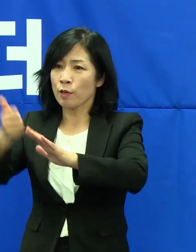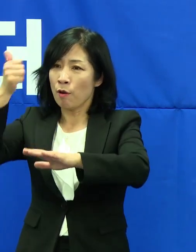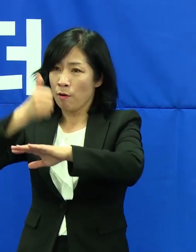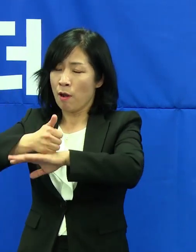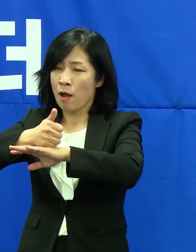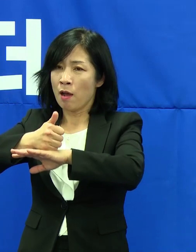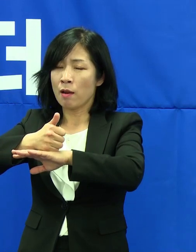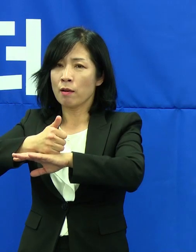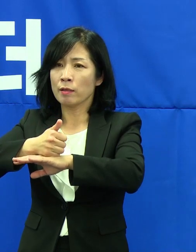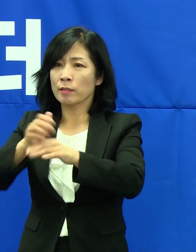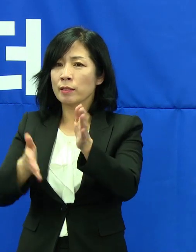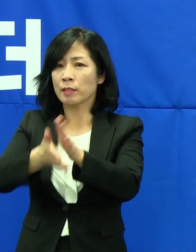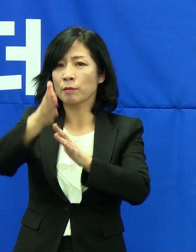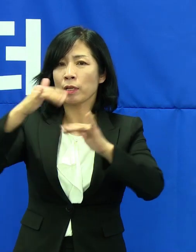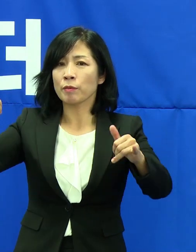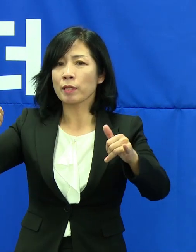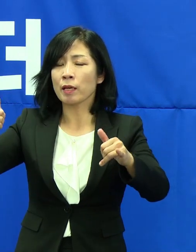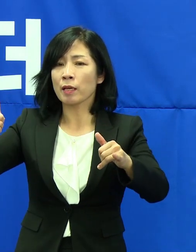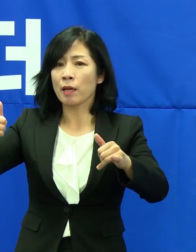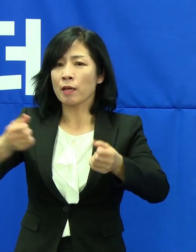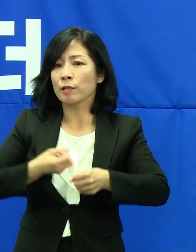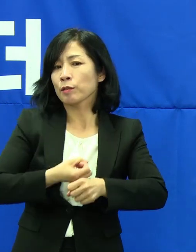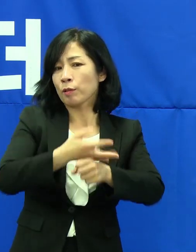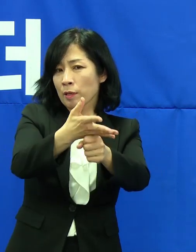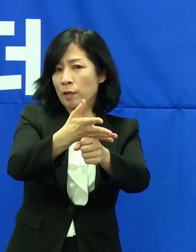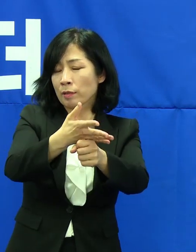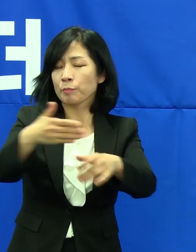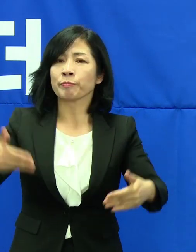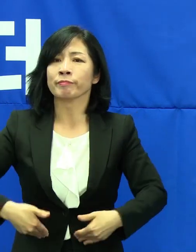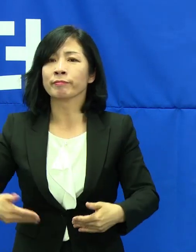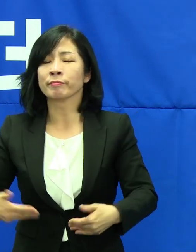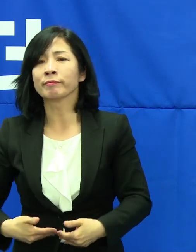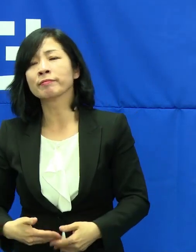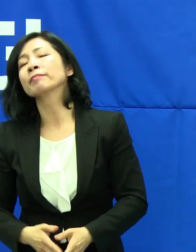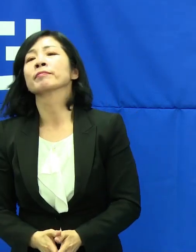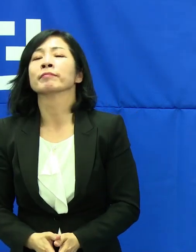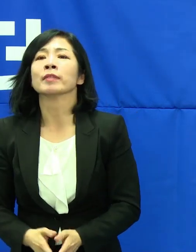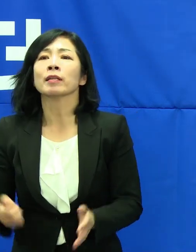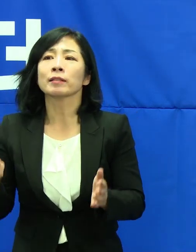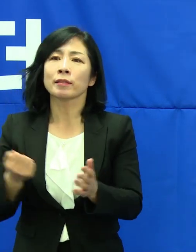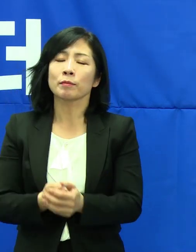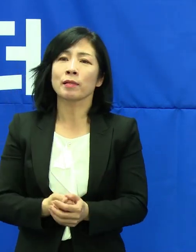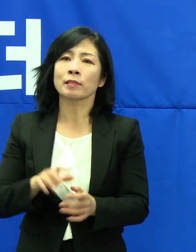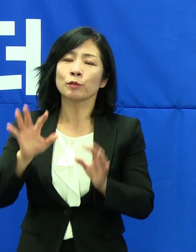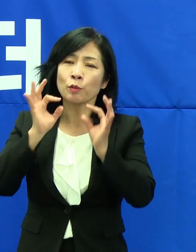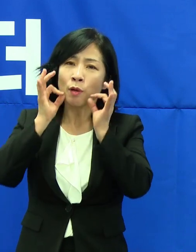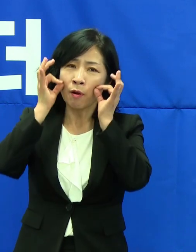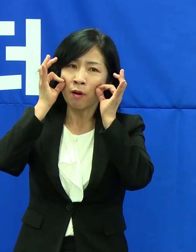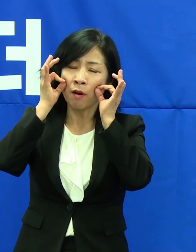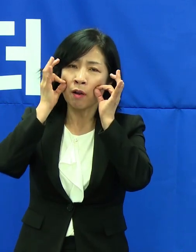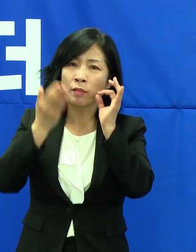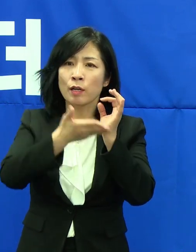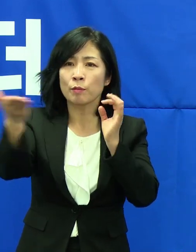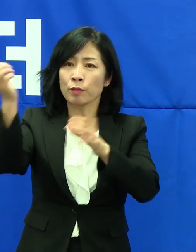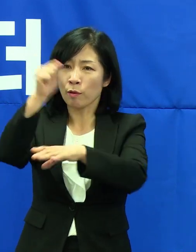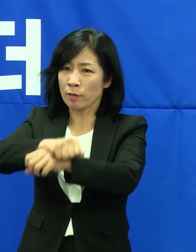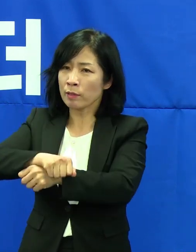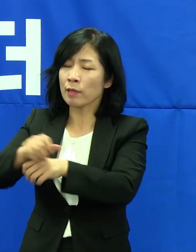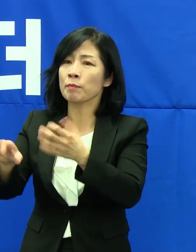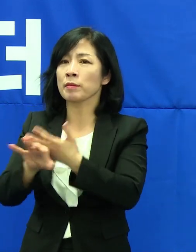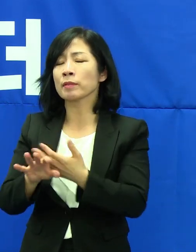시민들에게 예, 느껴볼 수 있도록 하는 그 기간이 꼭 필요하다고 생각합니다. 그래서 그 노력을 이제 여러분들이